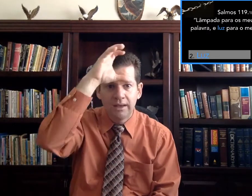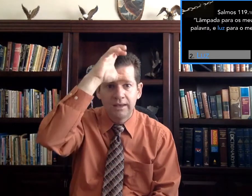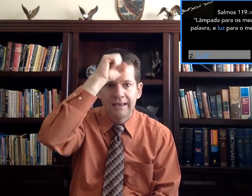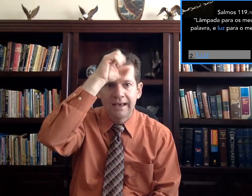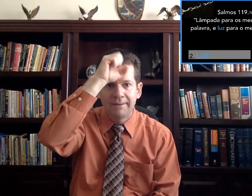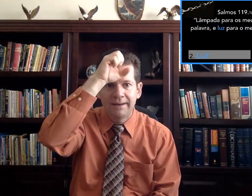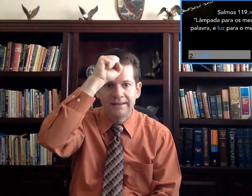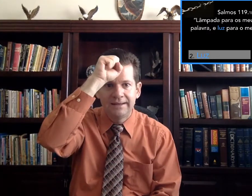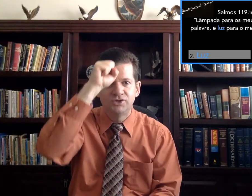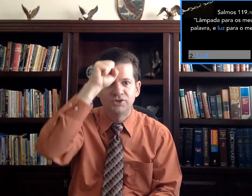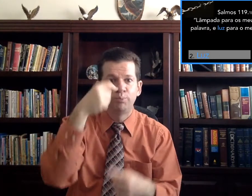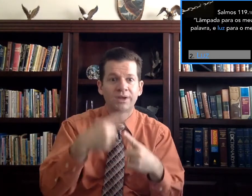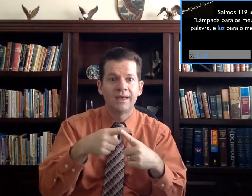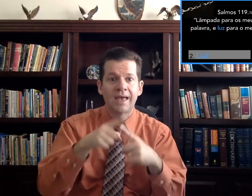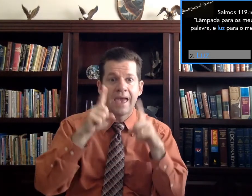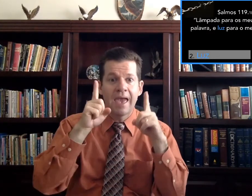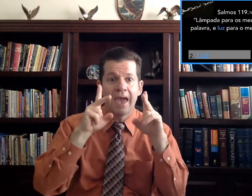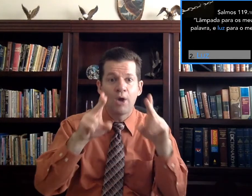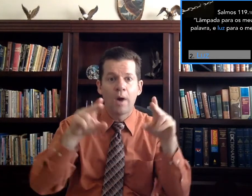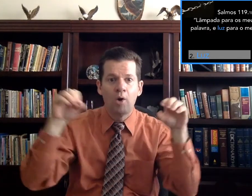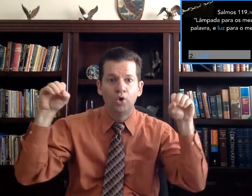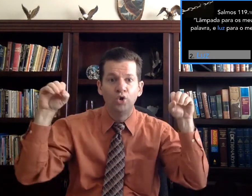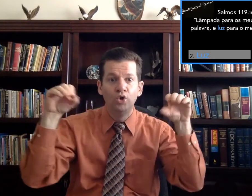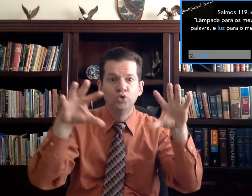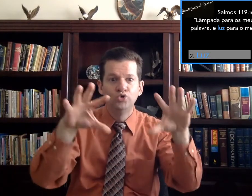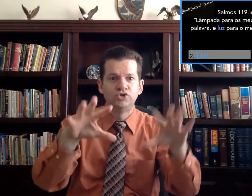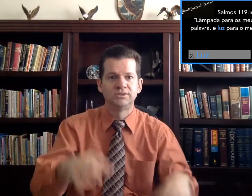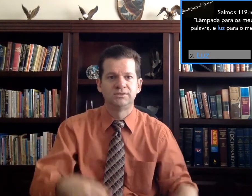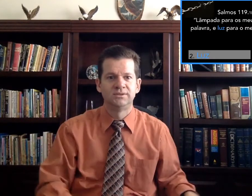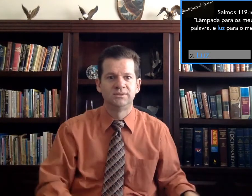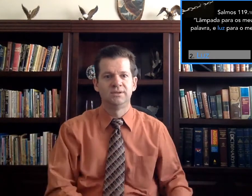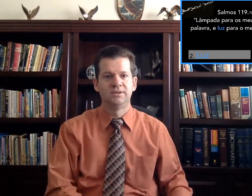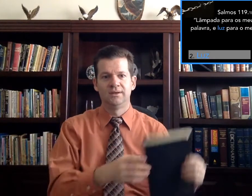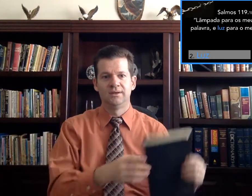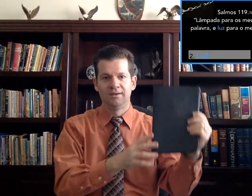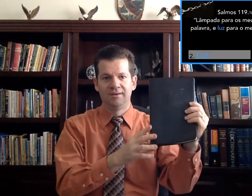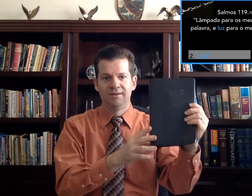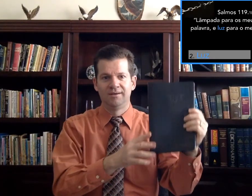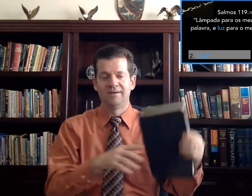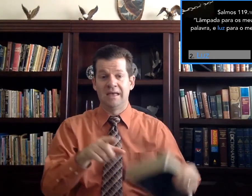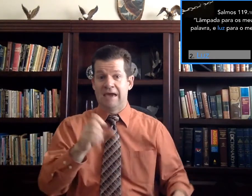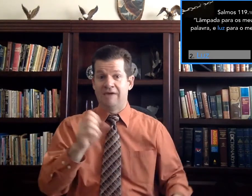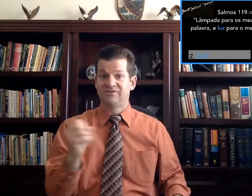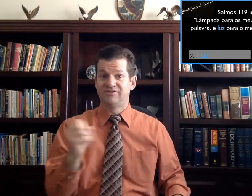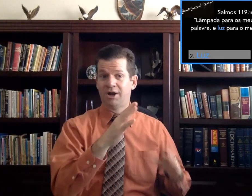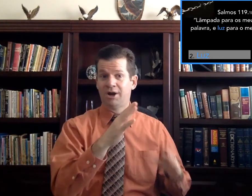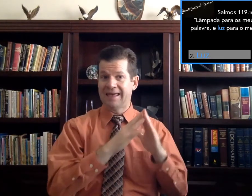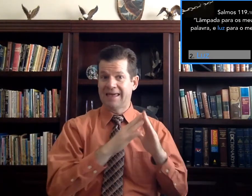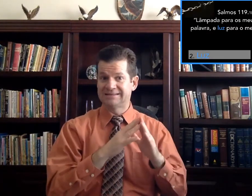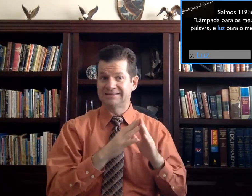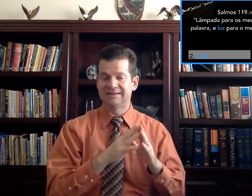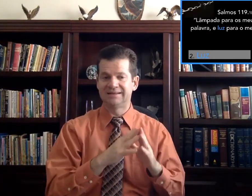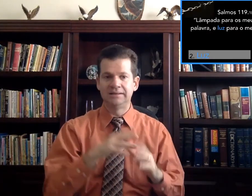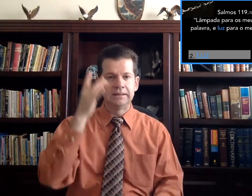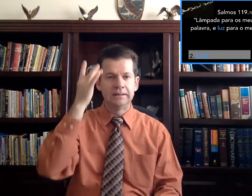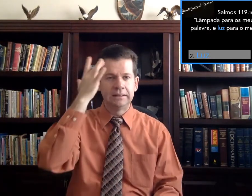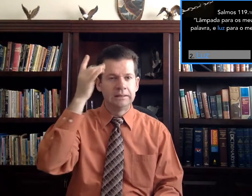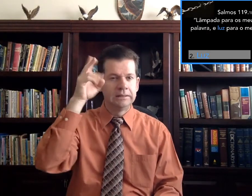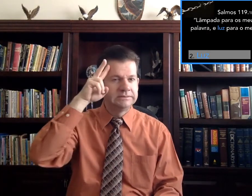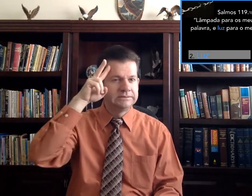e aprender isso. Por quê? É igual luz. Aí você vai embora para casa,